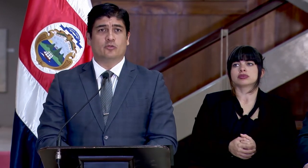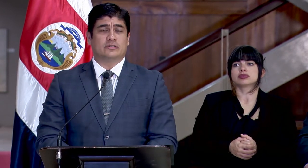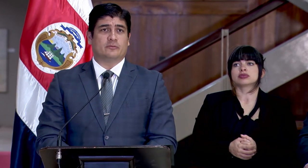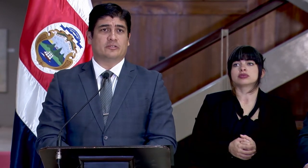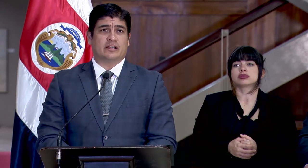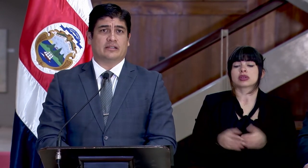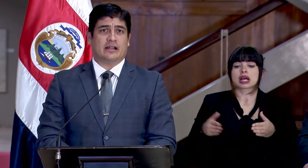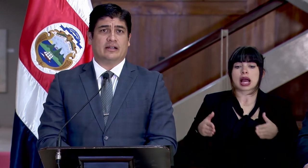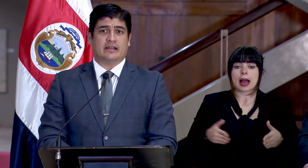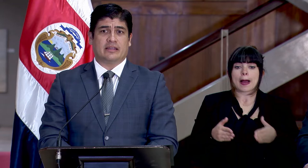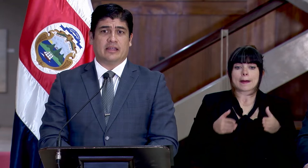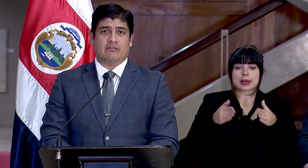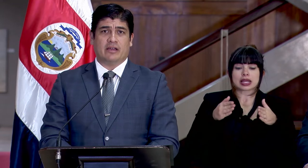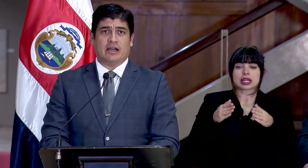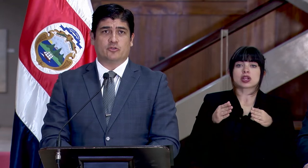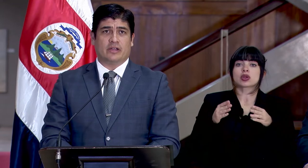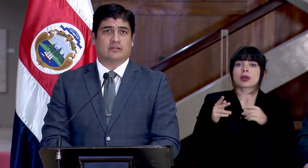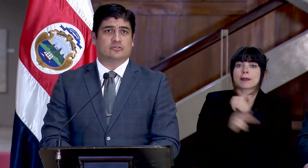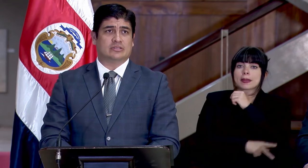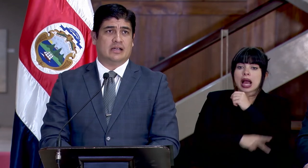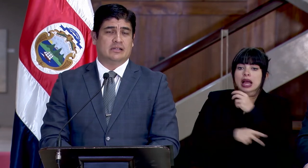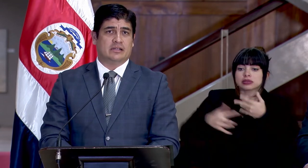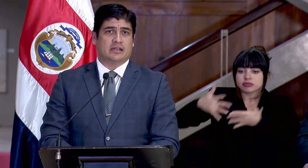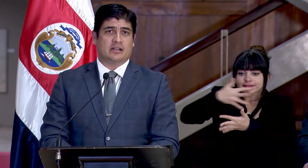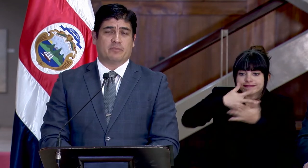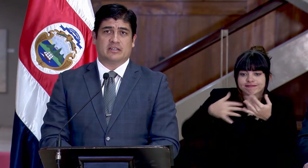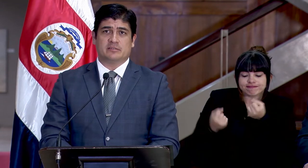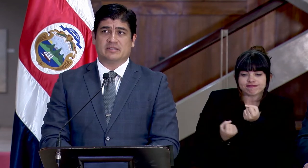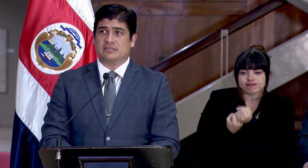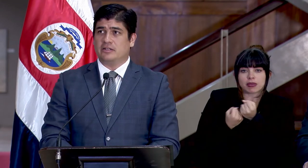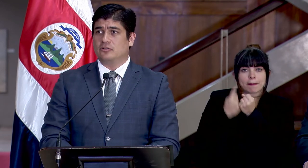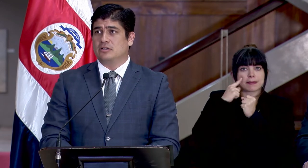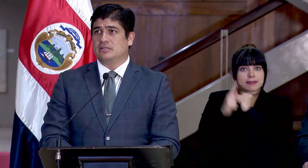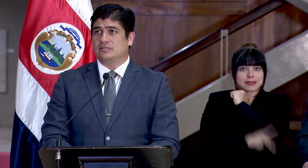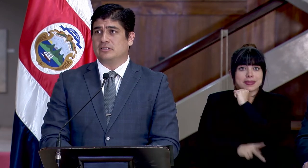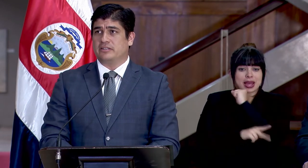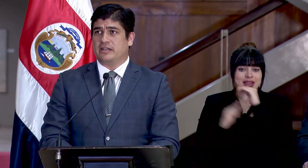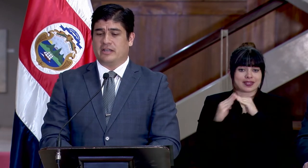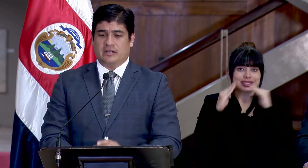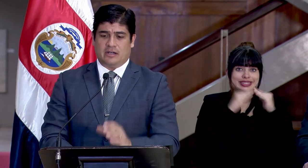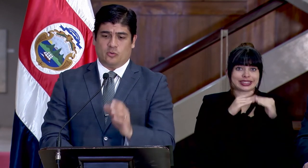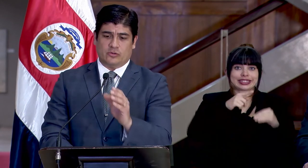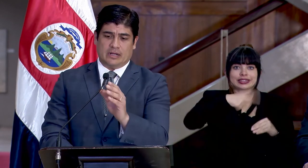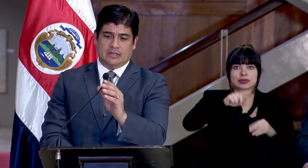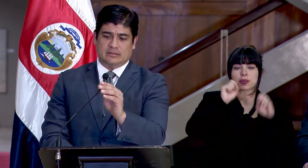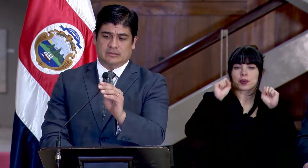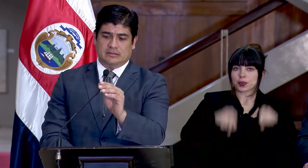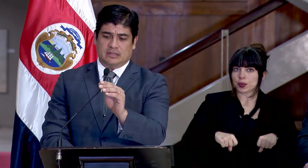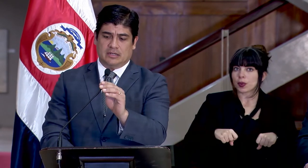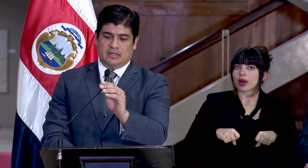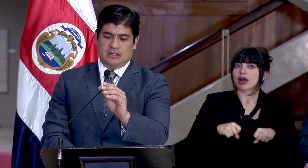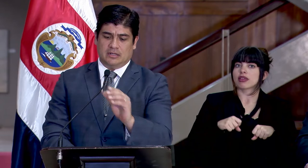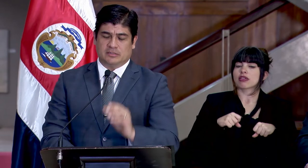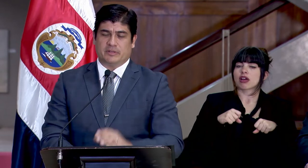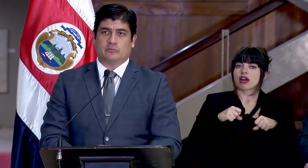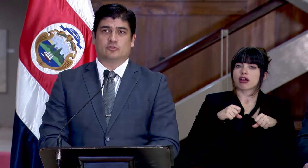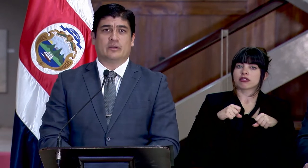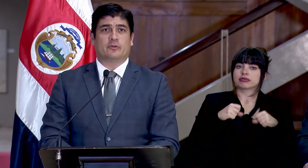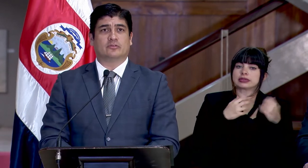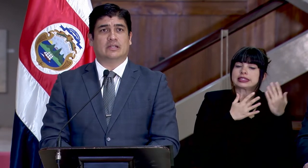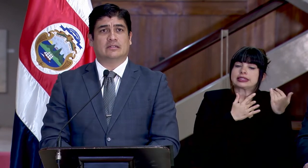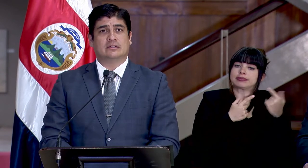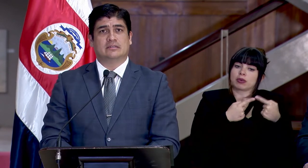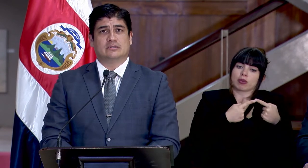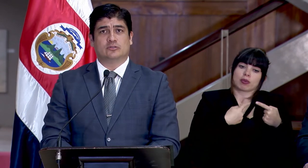es la ruta multilateral la que debe ayudarnos a que en el país vecino se llegue a una, esperamos,